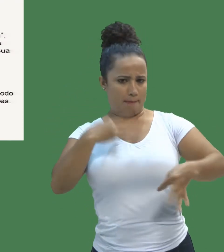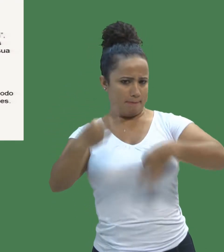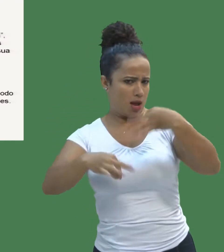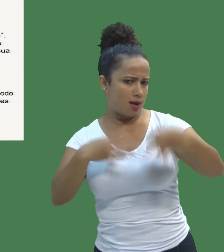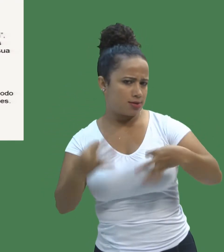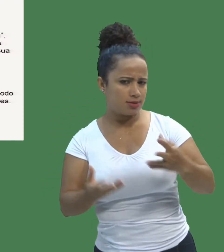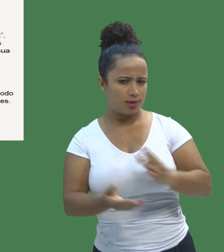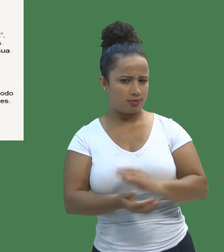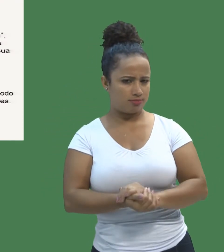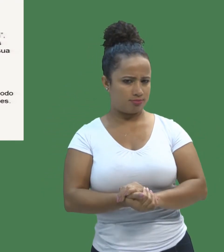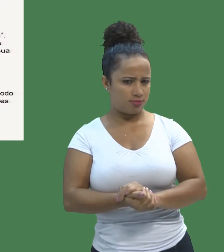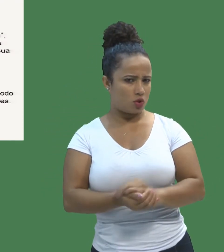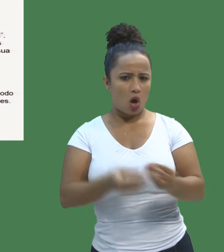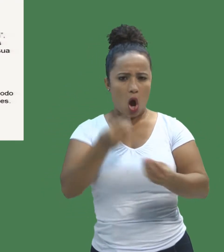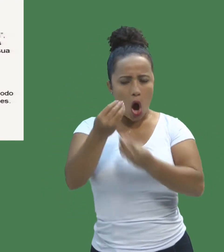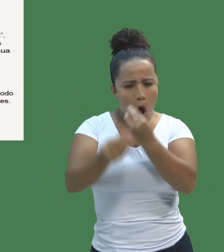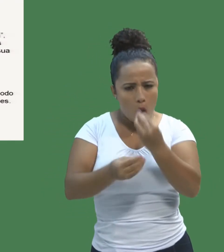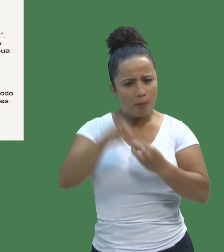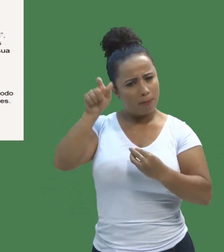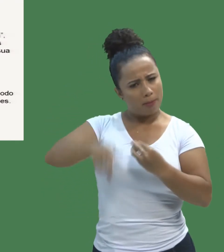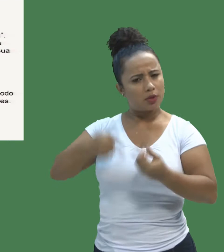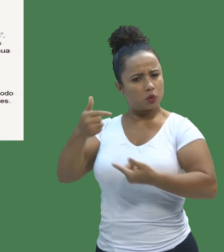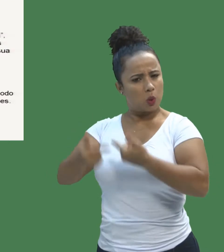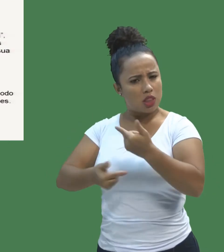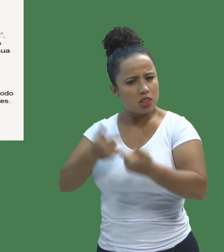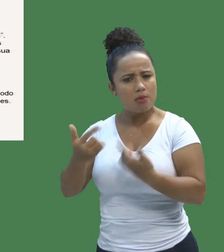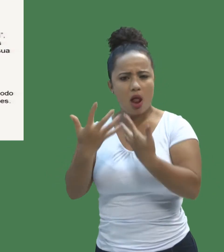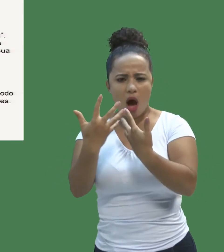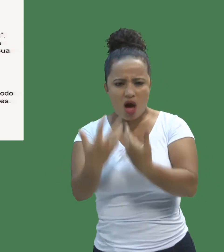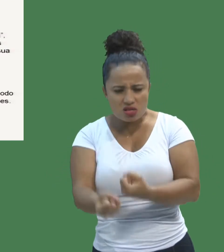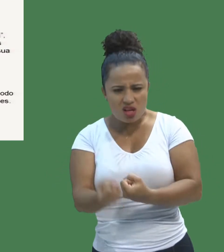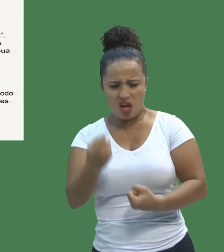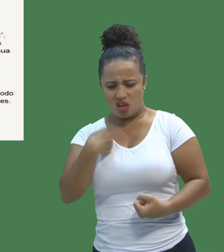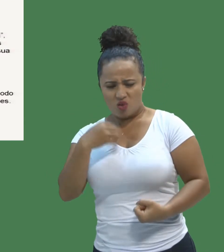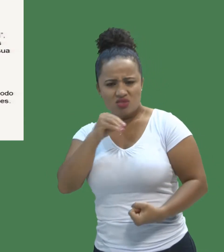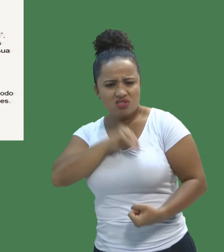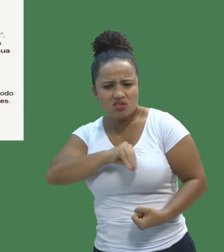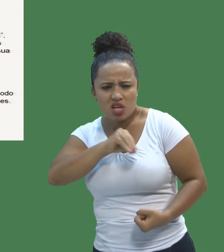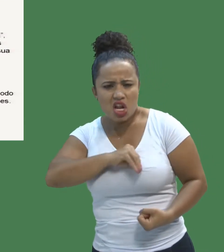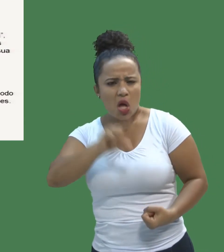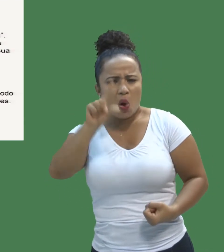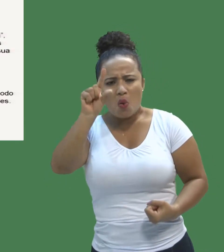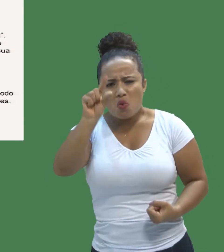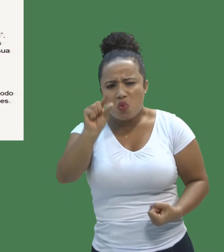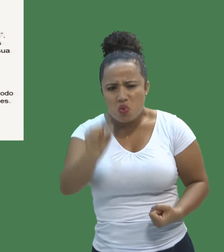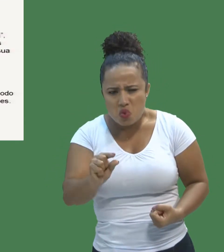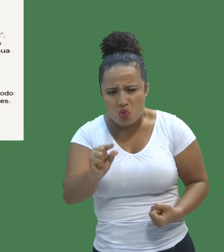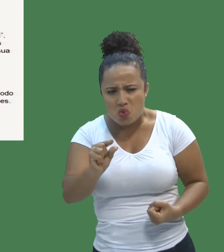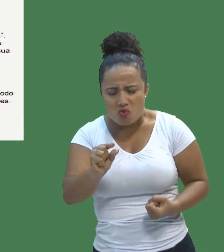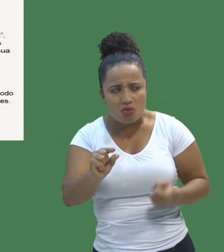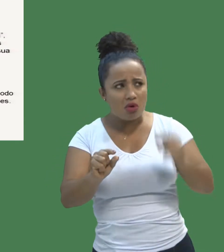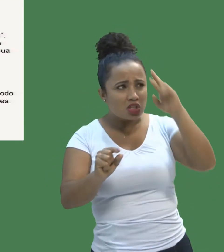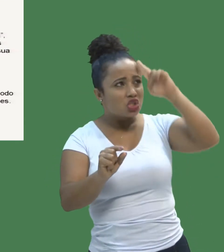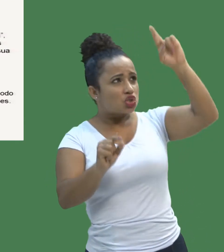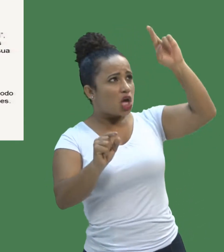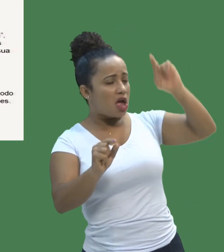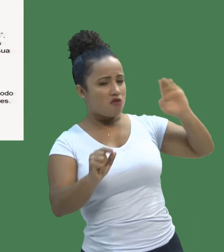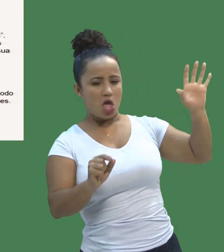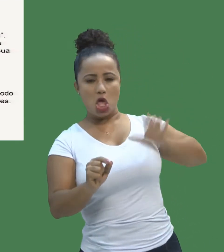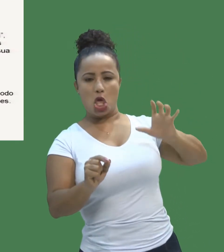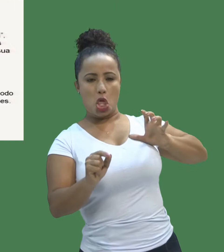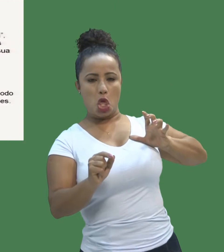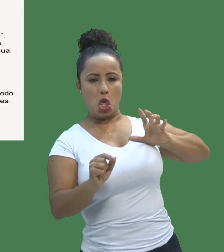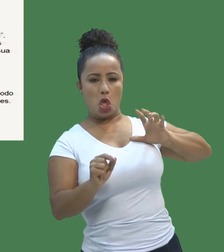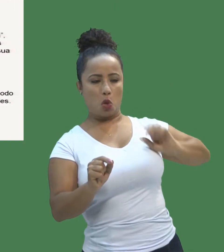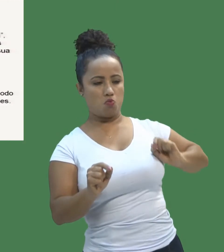Como o trabalhador aceita uma situação em que ele mal ganha para sobreviver, enquanto o patrão